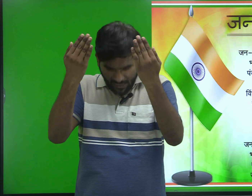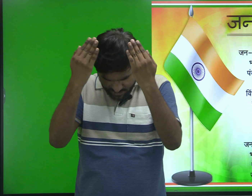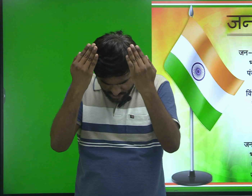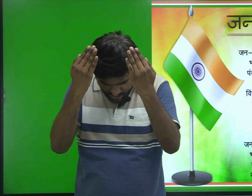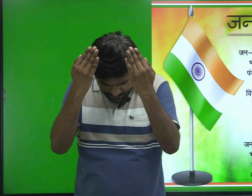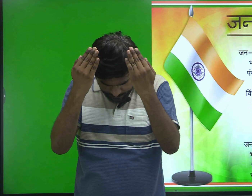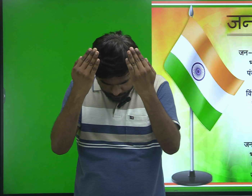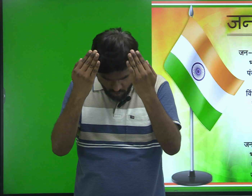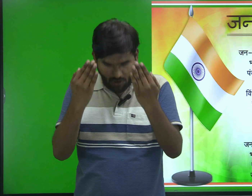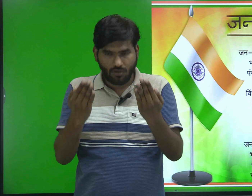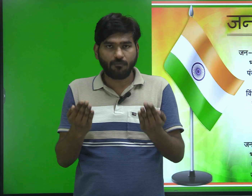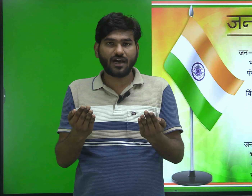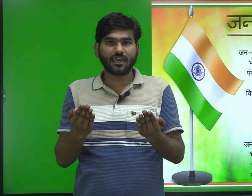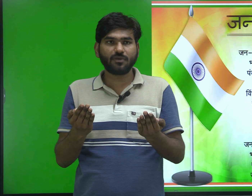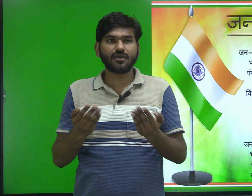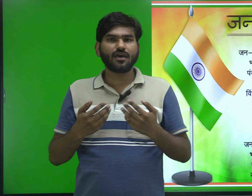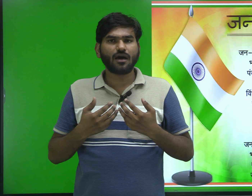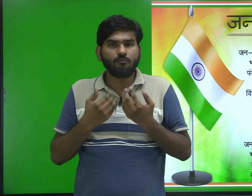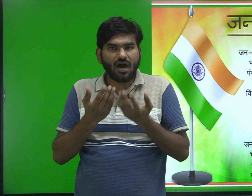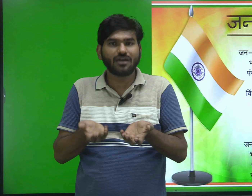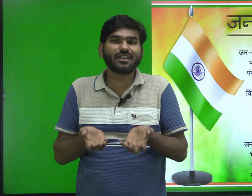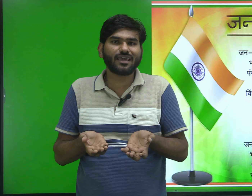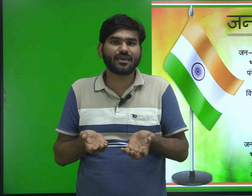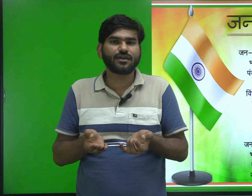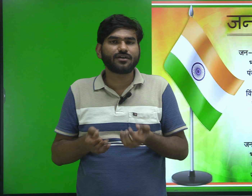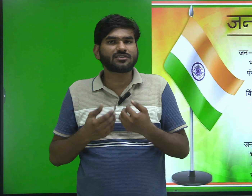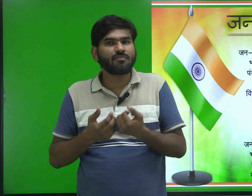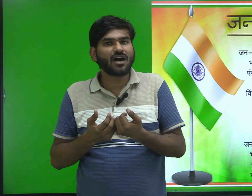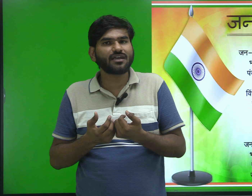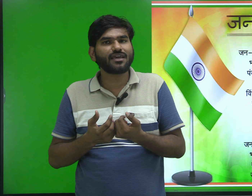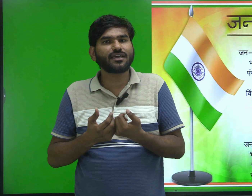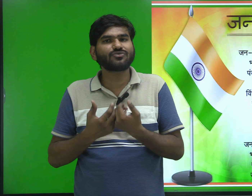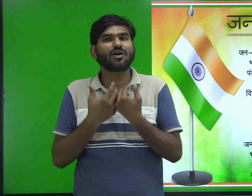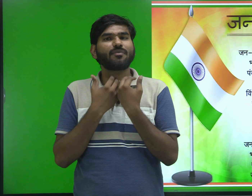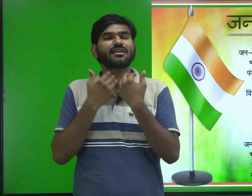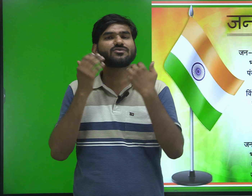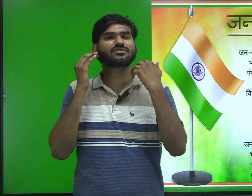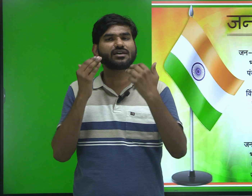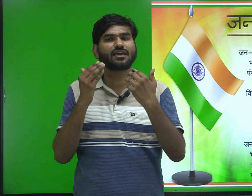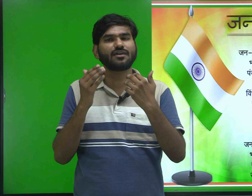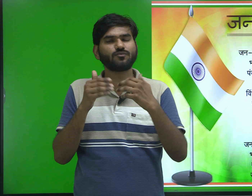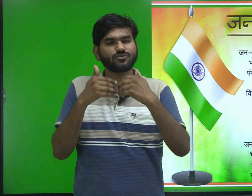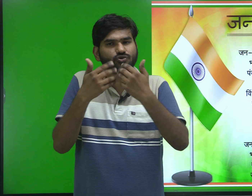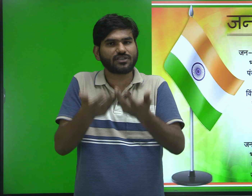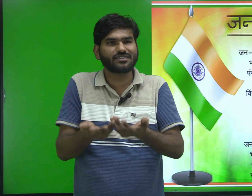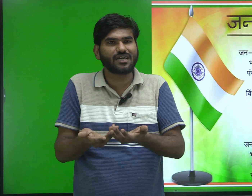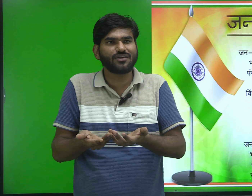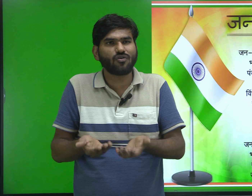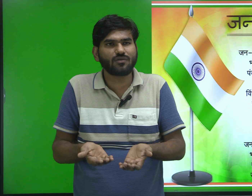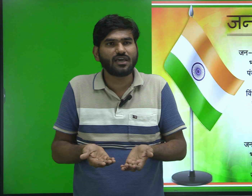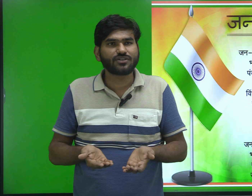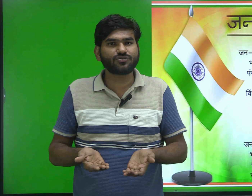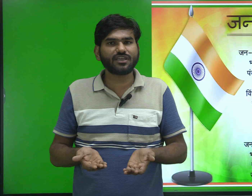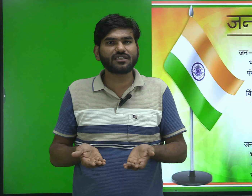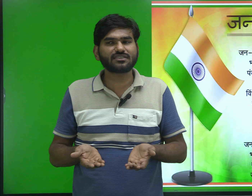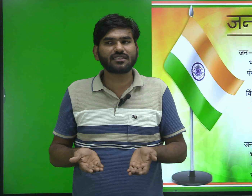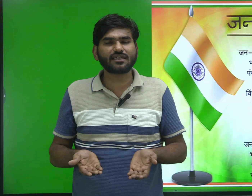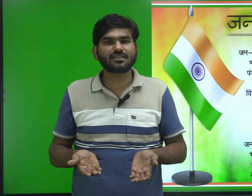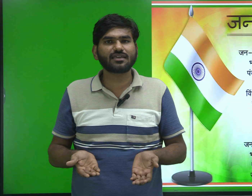आशीष मांगे में हम मांग रहे हैं, जब मांग रहे हैं तो हमारा जो सर है वो झुकना चाहिए, और झुकने के साथ ऐसा लगना चाहिए